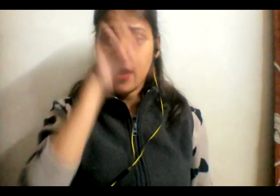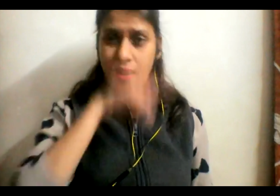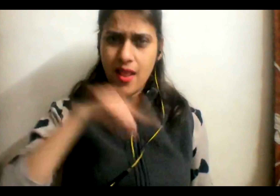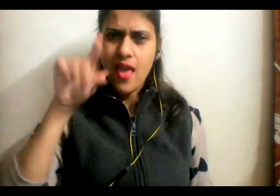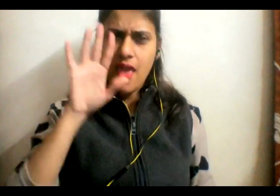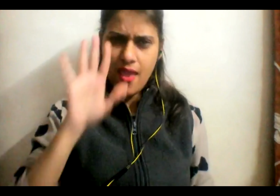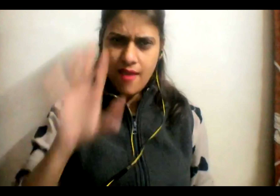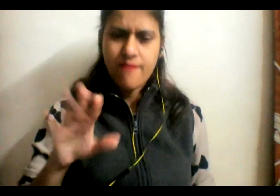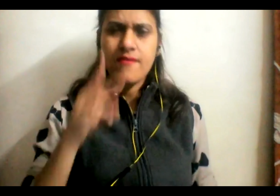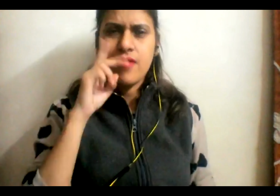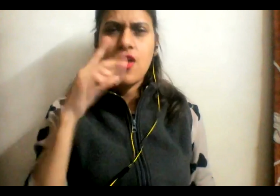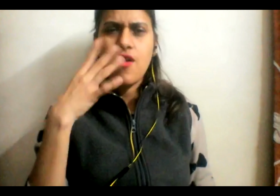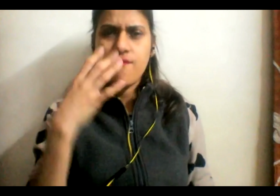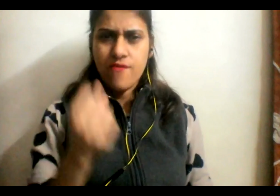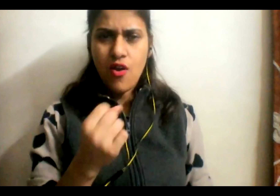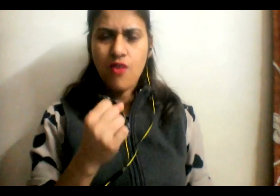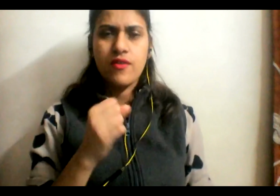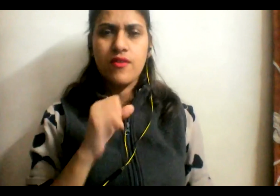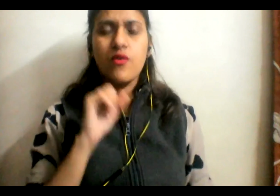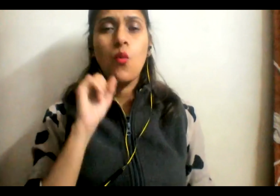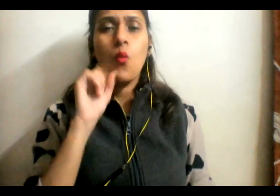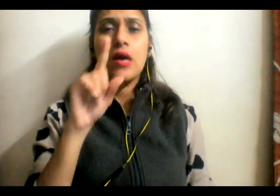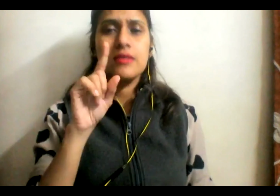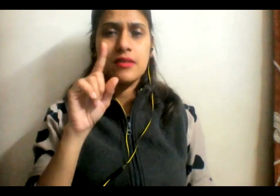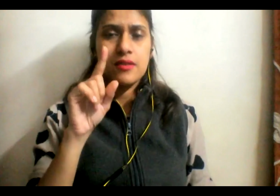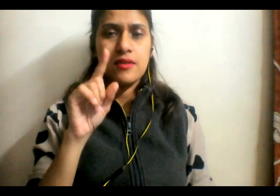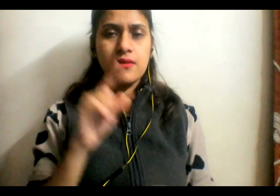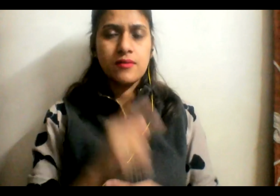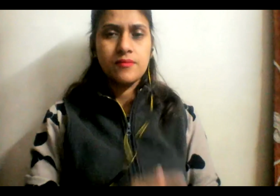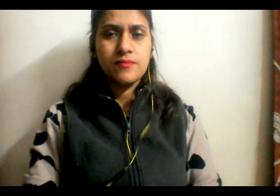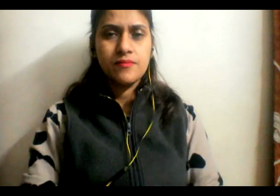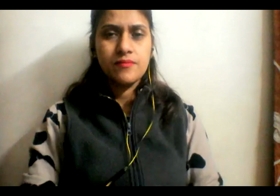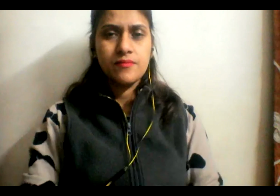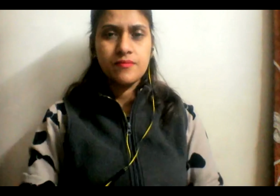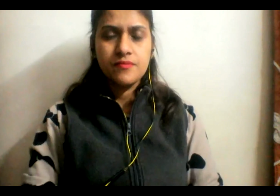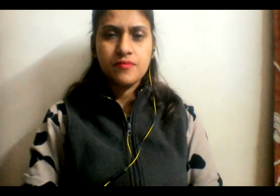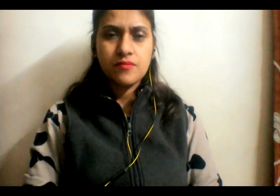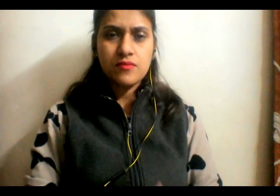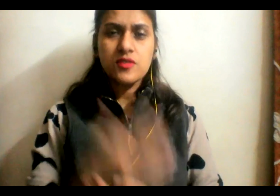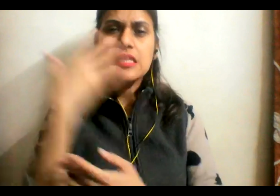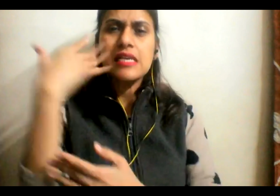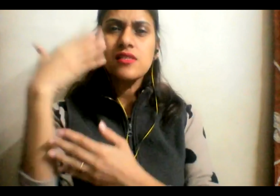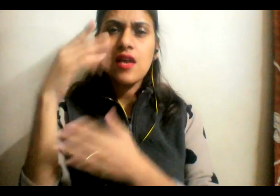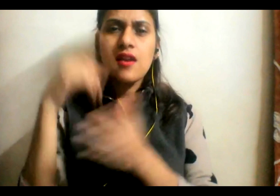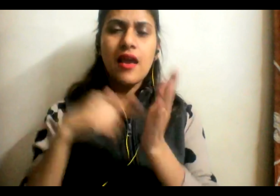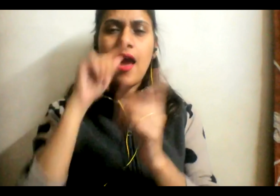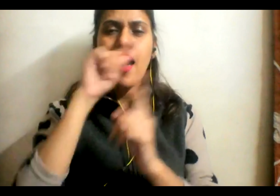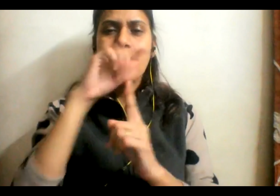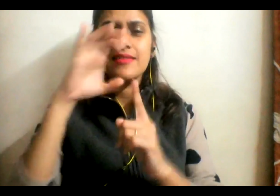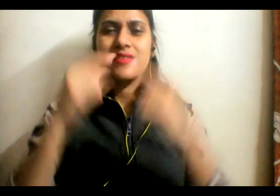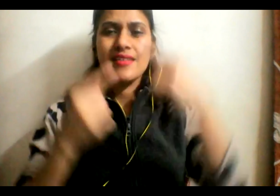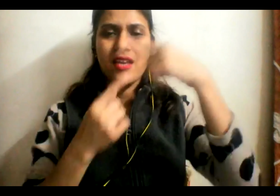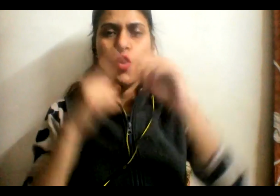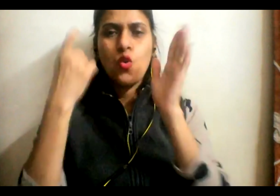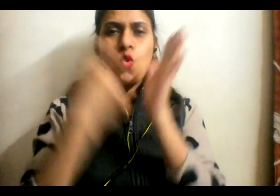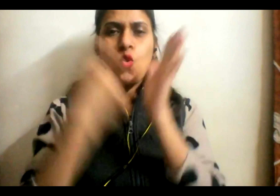notified its first ICT standards. So ICT, abhi aapne dekha hoga कि ICT का जो पहला standard है, it is